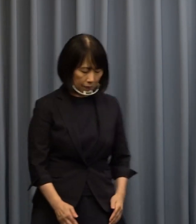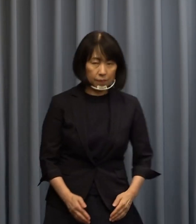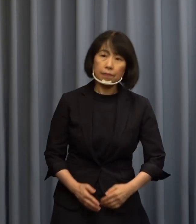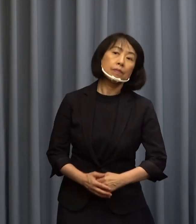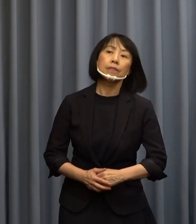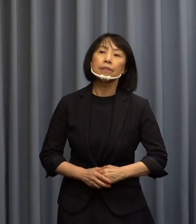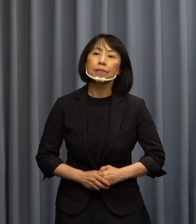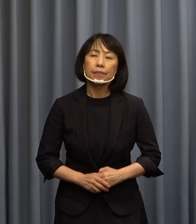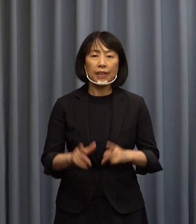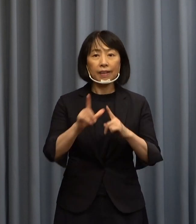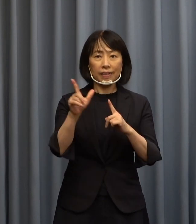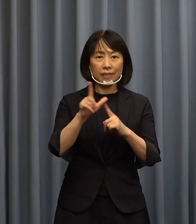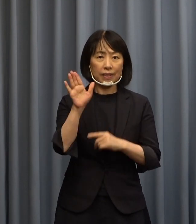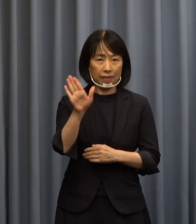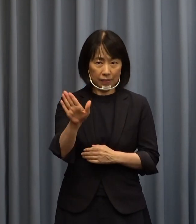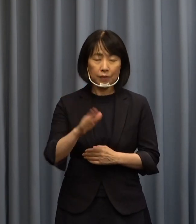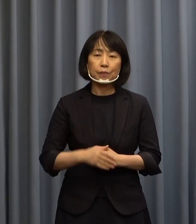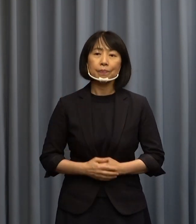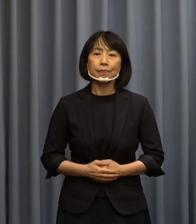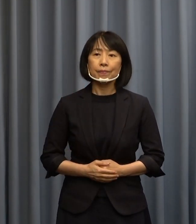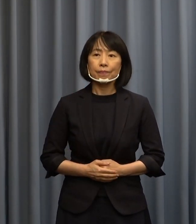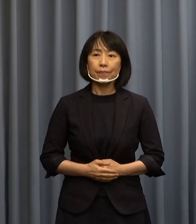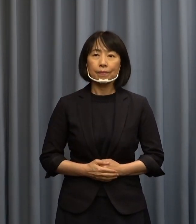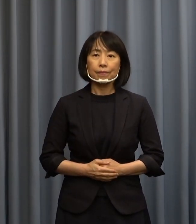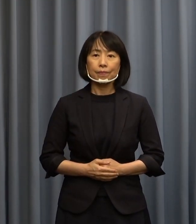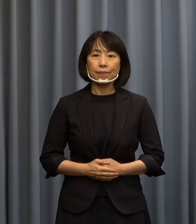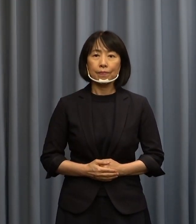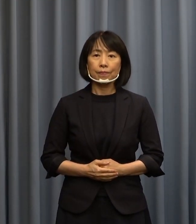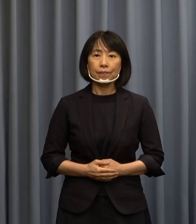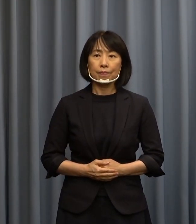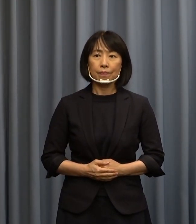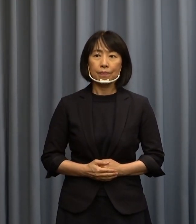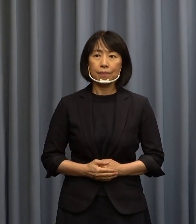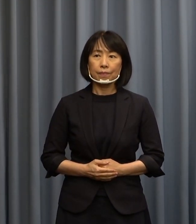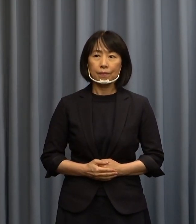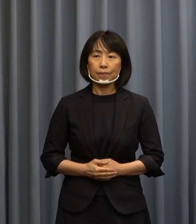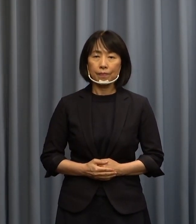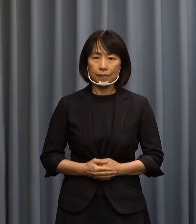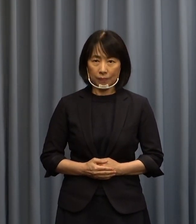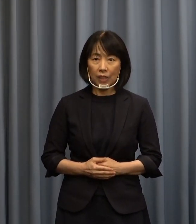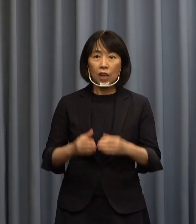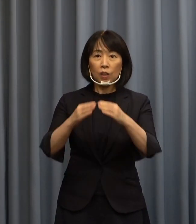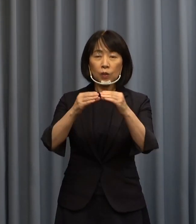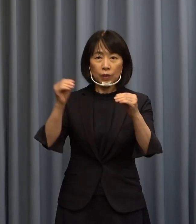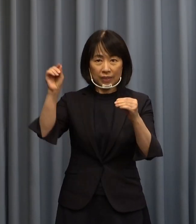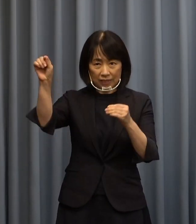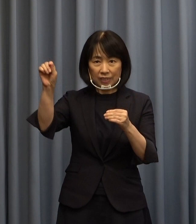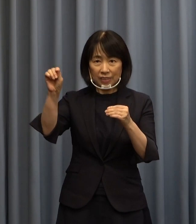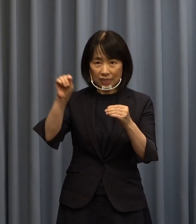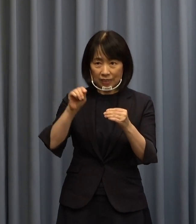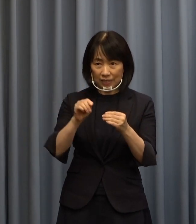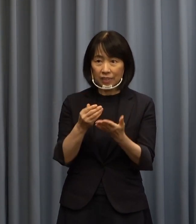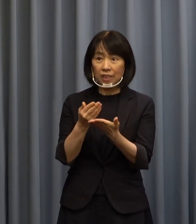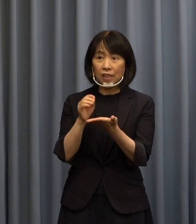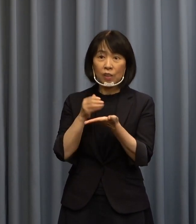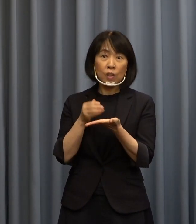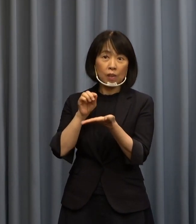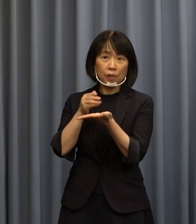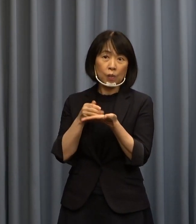すいません、NHK です。要請の延長の要請ですね。 あ、そうかそうか、それ話せ